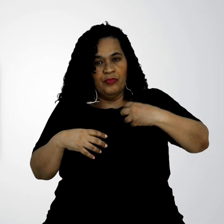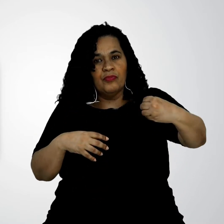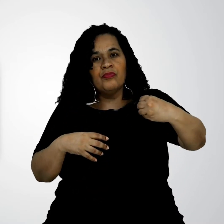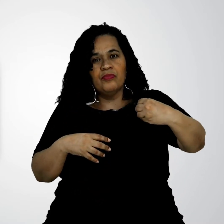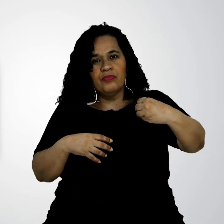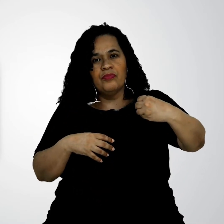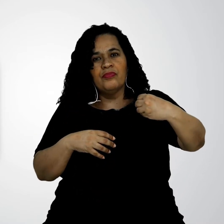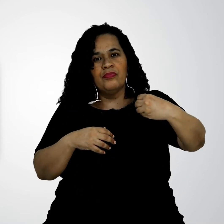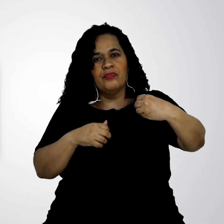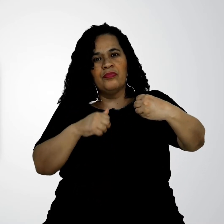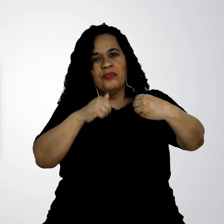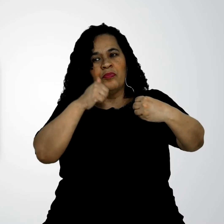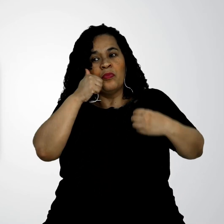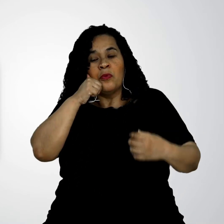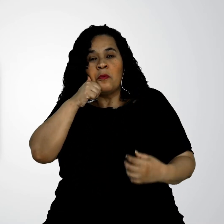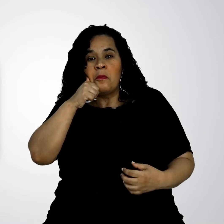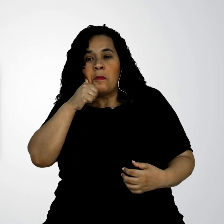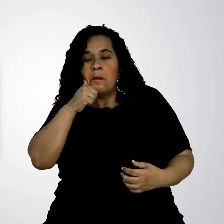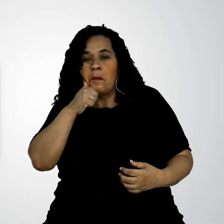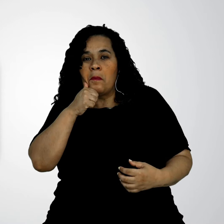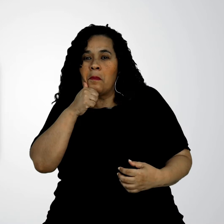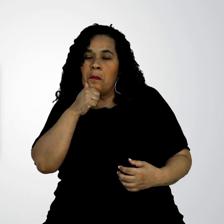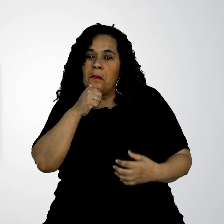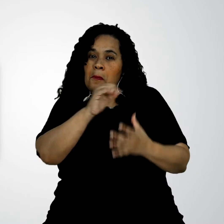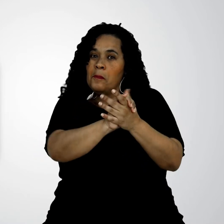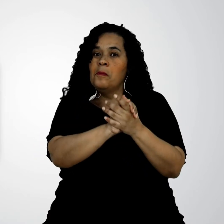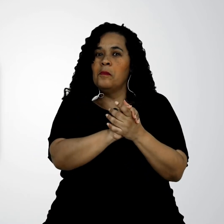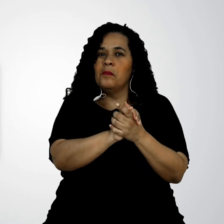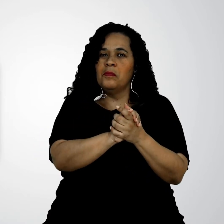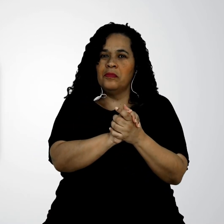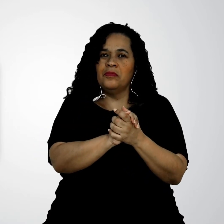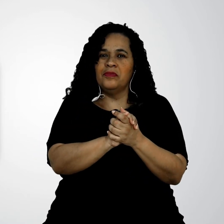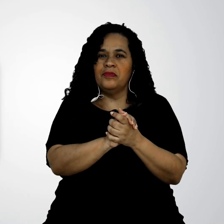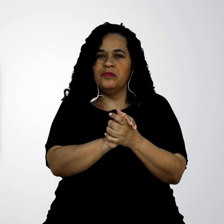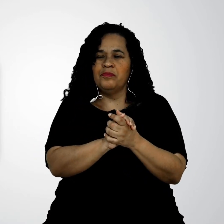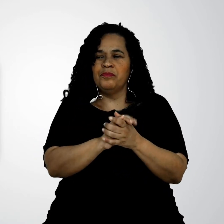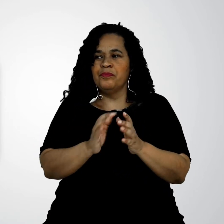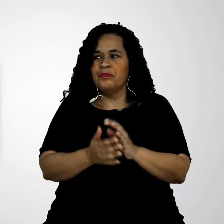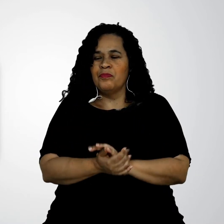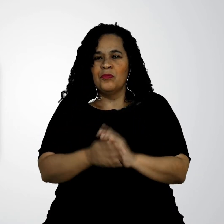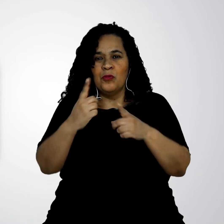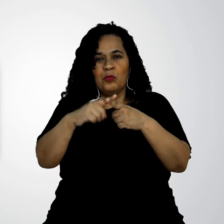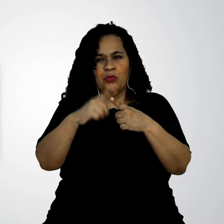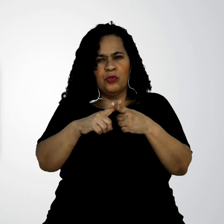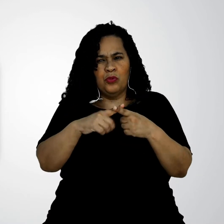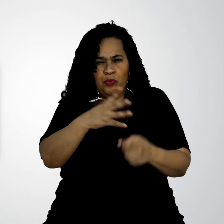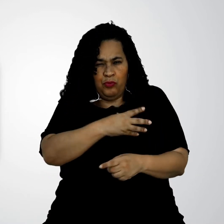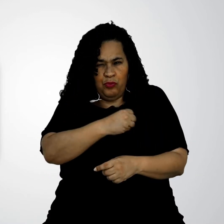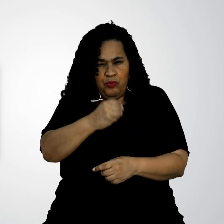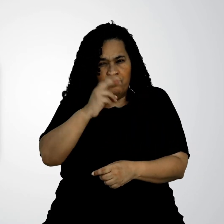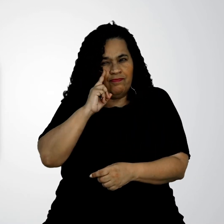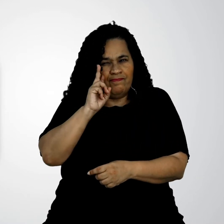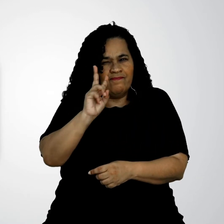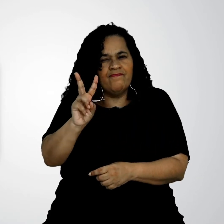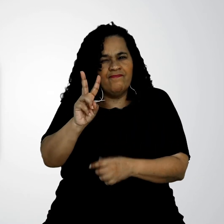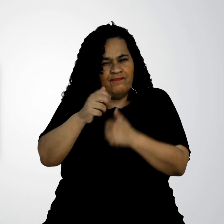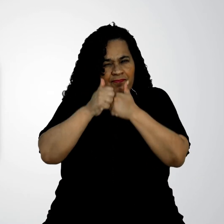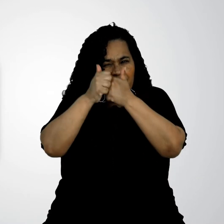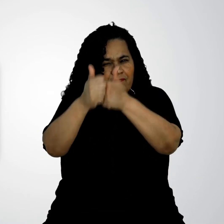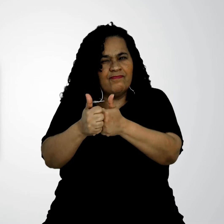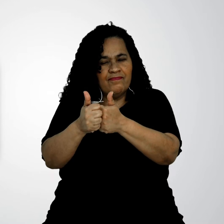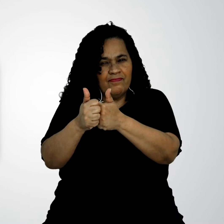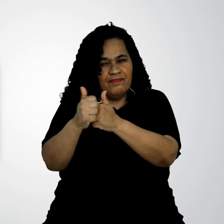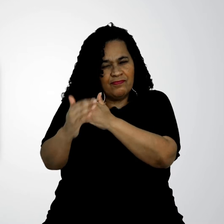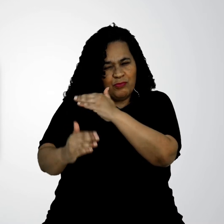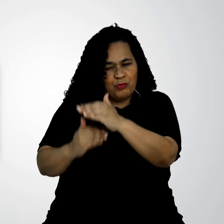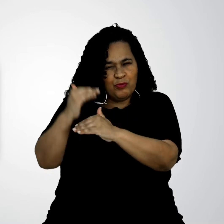É extraordinário isso. Sim. A melhor forma de um pai amar o seu filho é amar a mãe dele. Ele está vendo, ele está observando, ele está acompanhando, ele está se